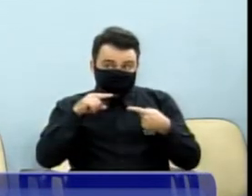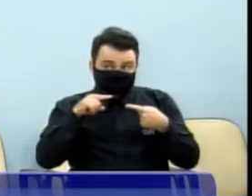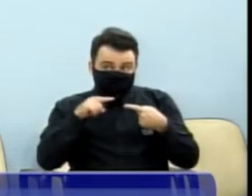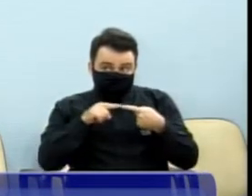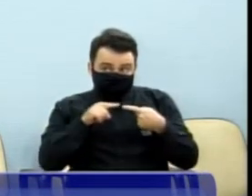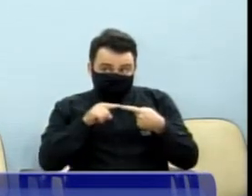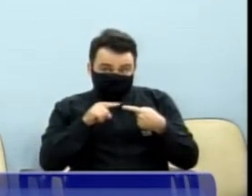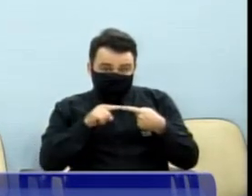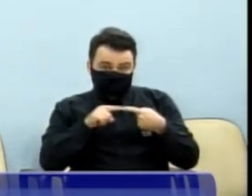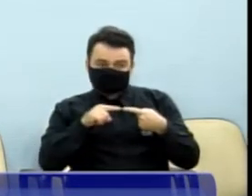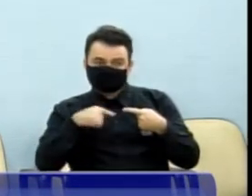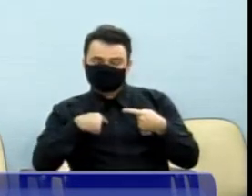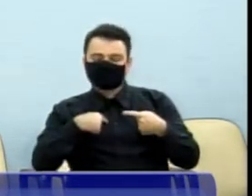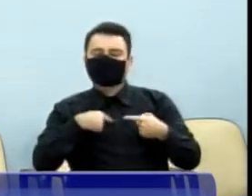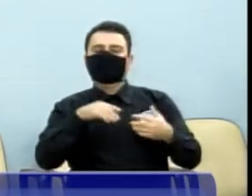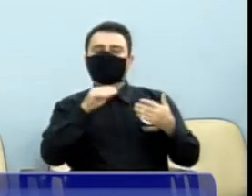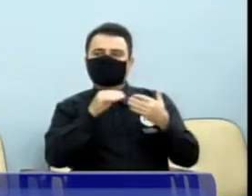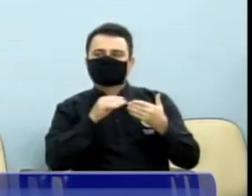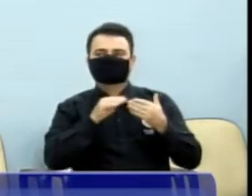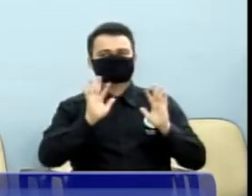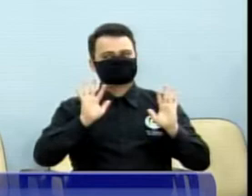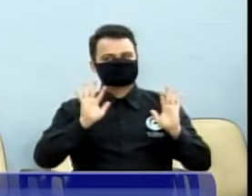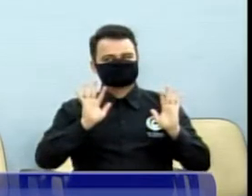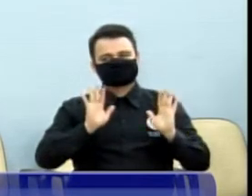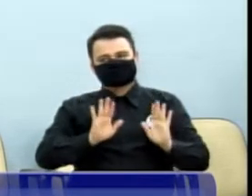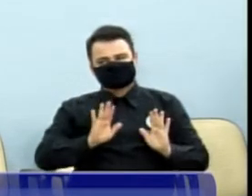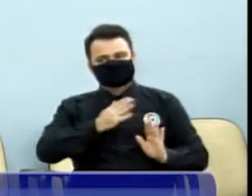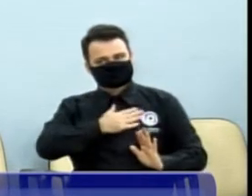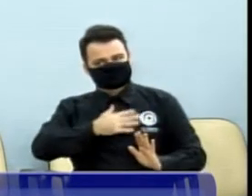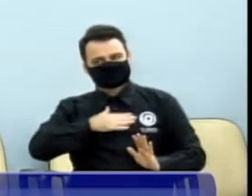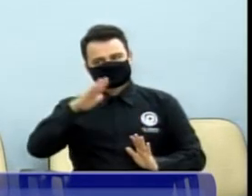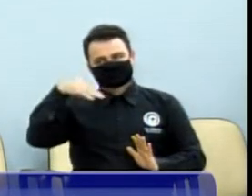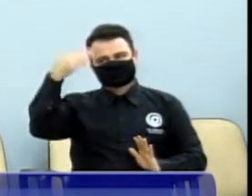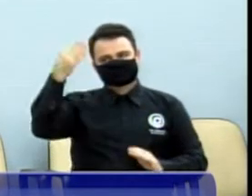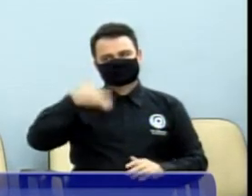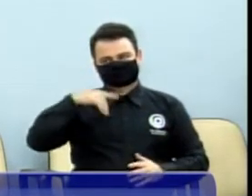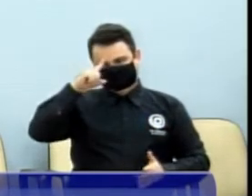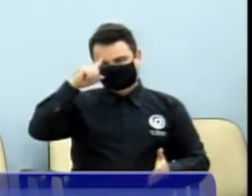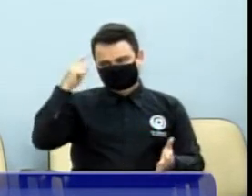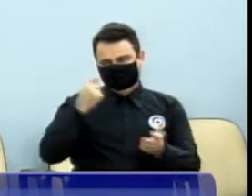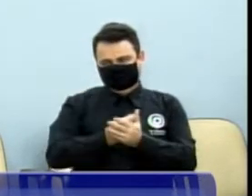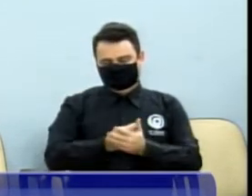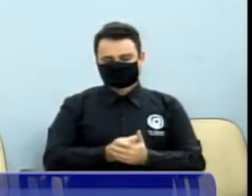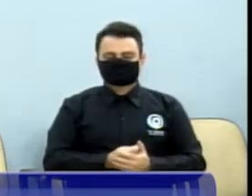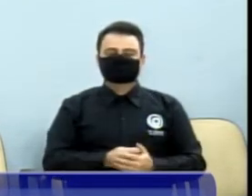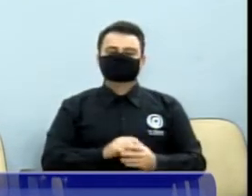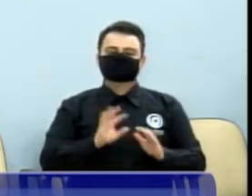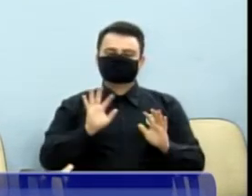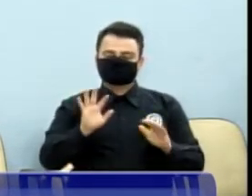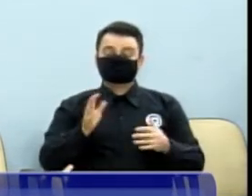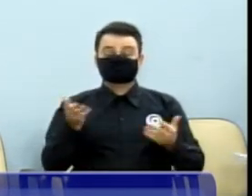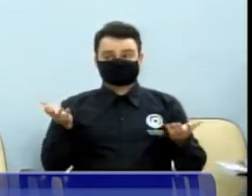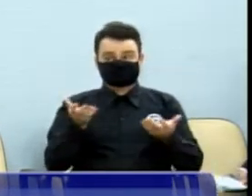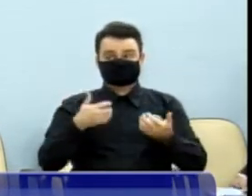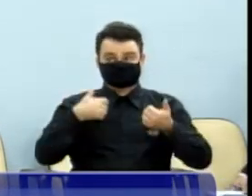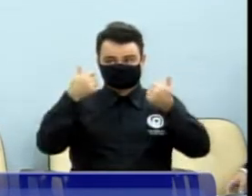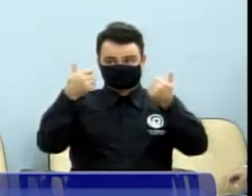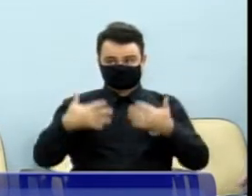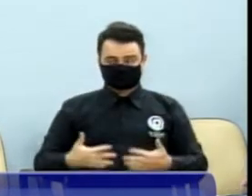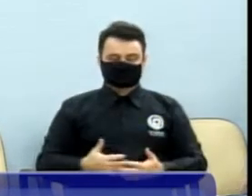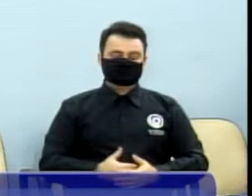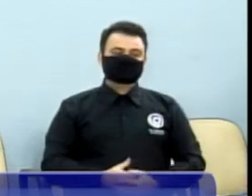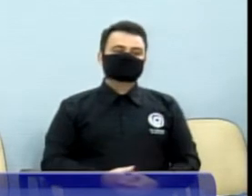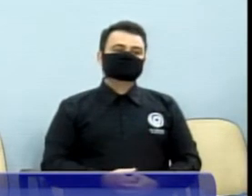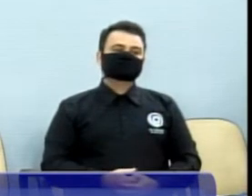no voto favorável usar esse tema da Tribuna para apontou as duas questões uma